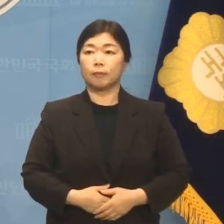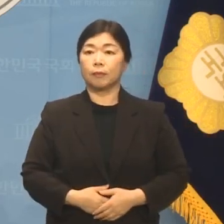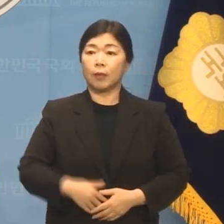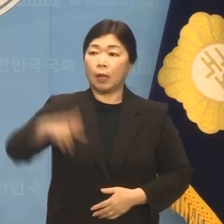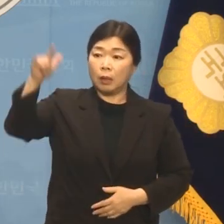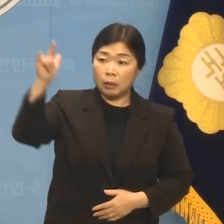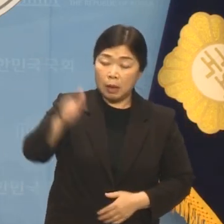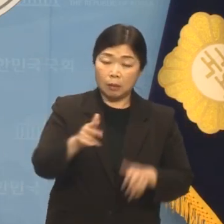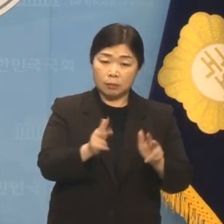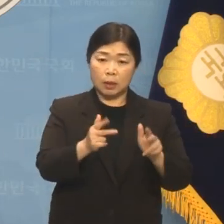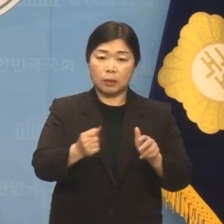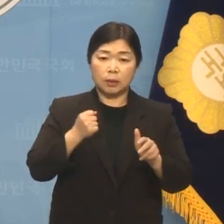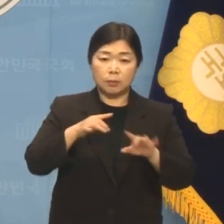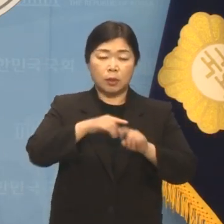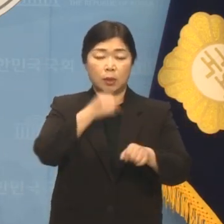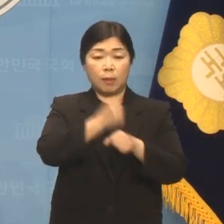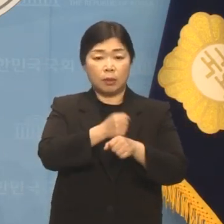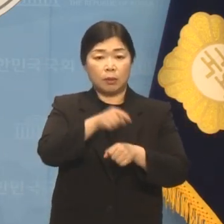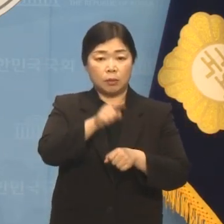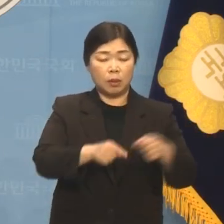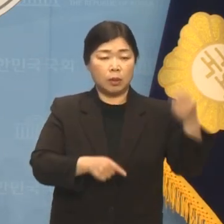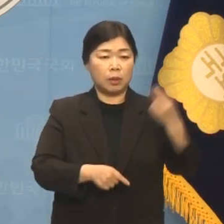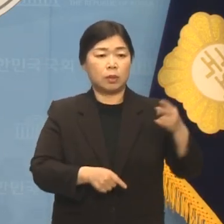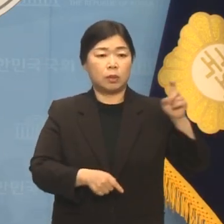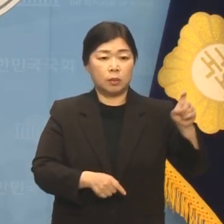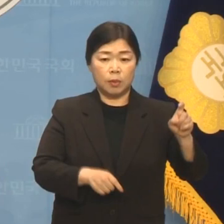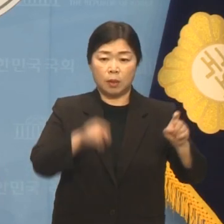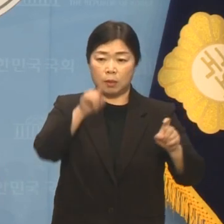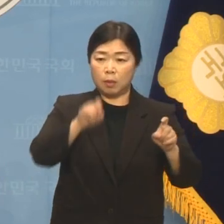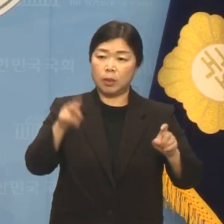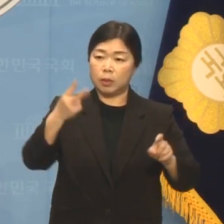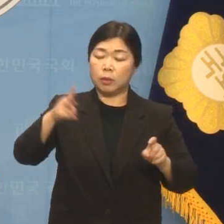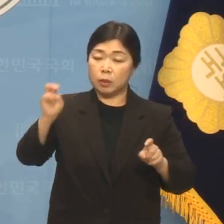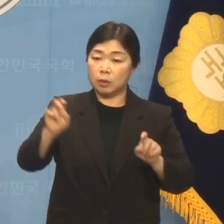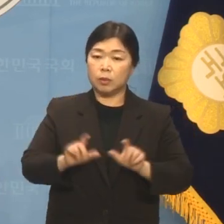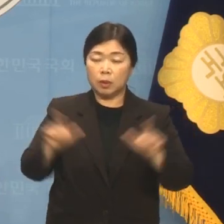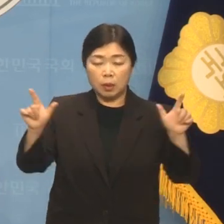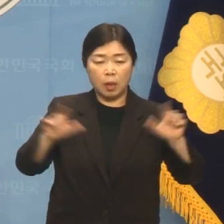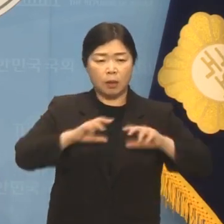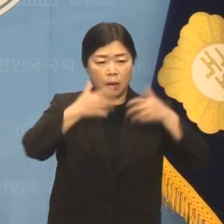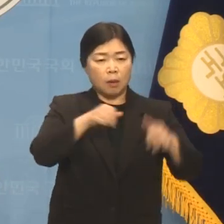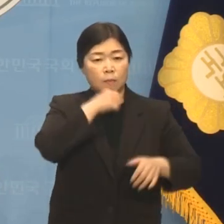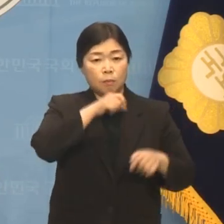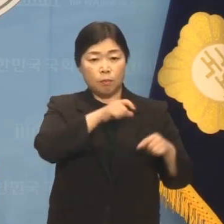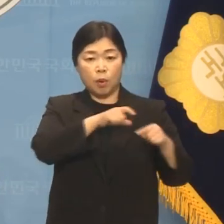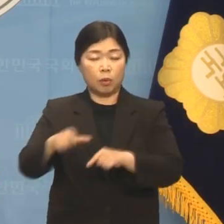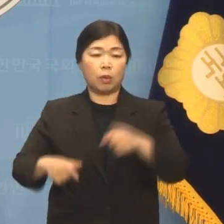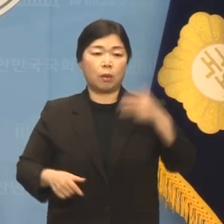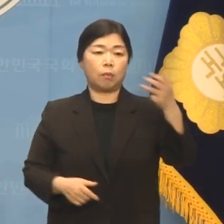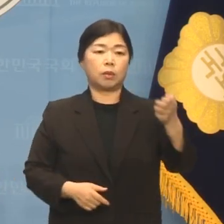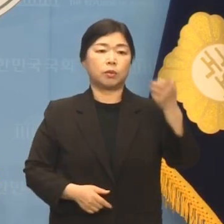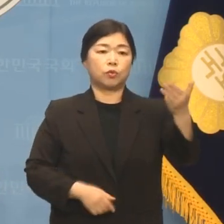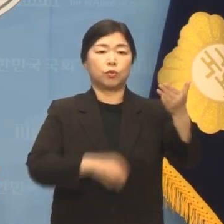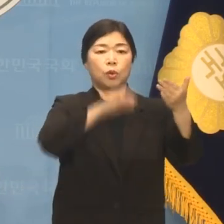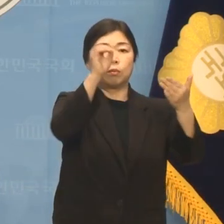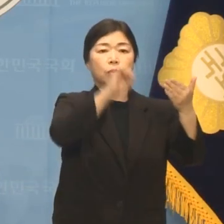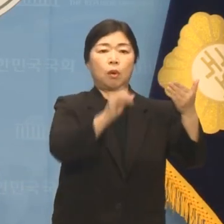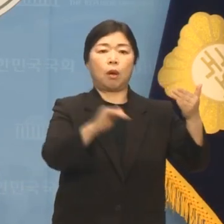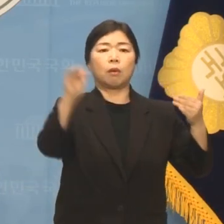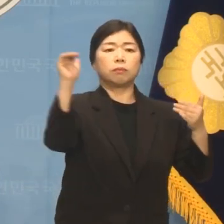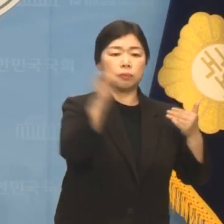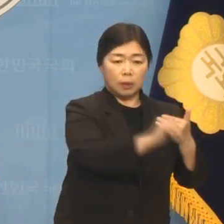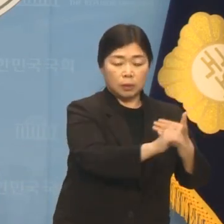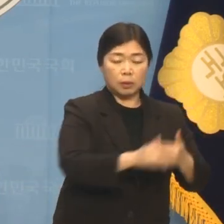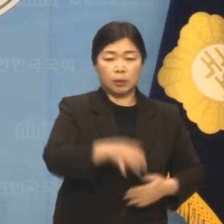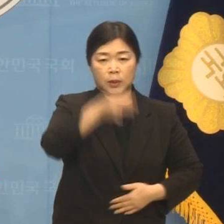태양광 발전 원가는 2010년 대비 2020년에 전 세계 평균 89% 하락했고